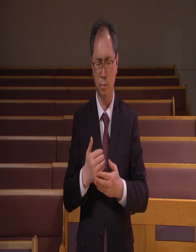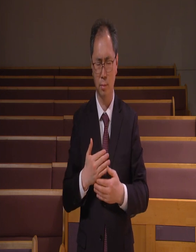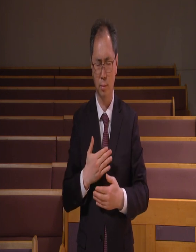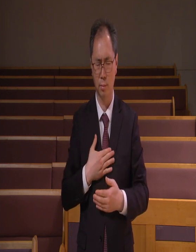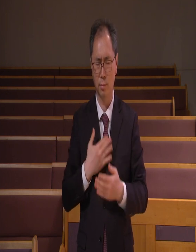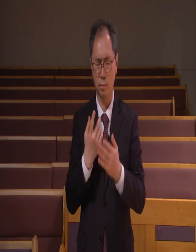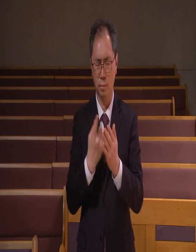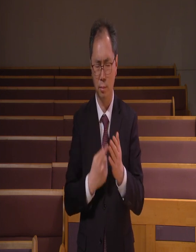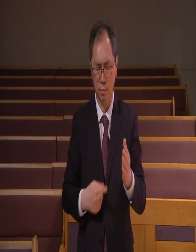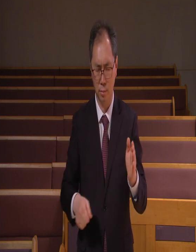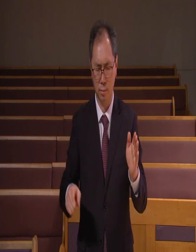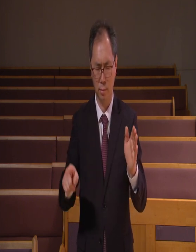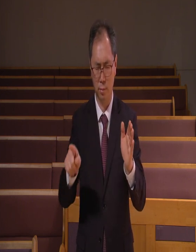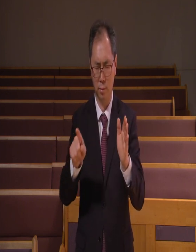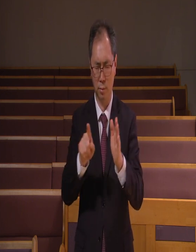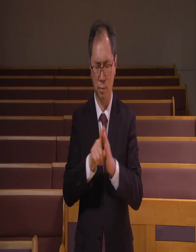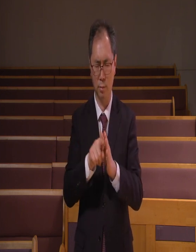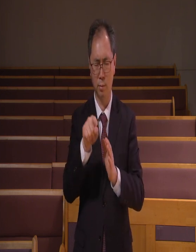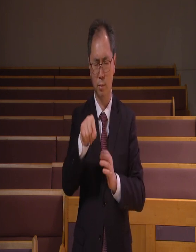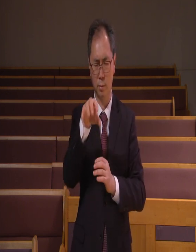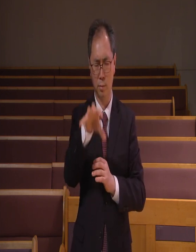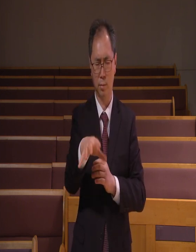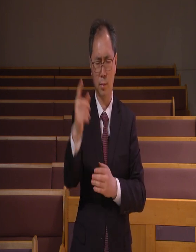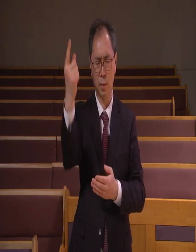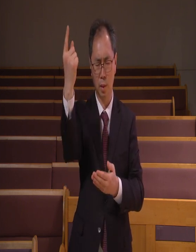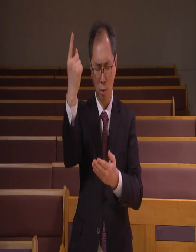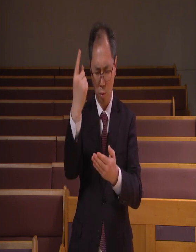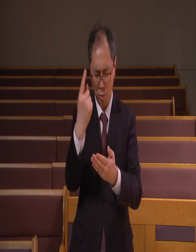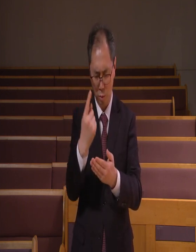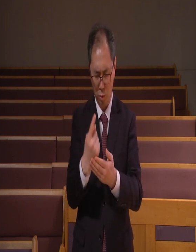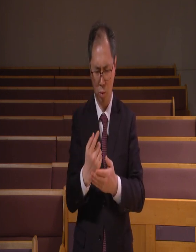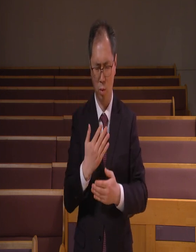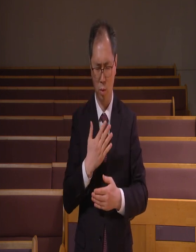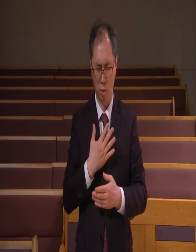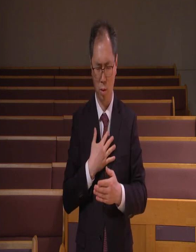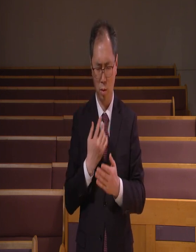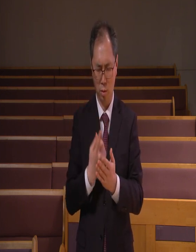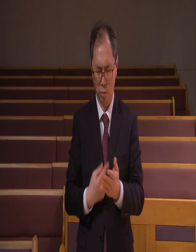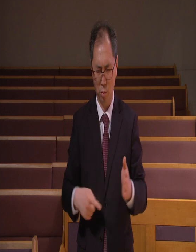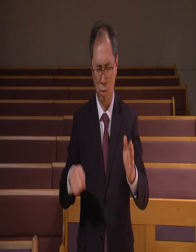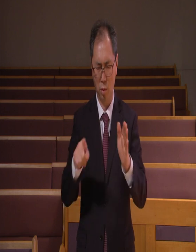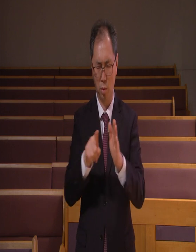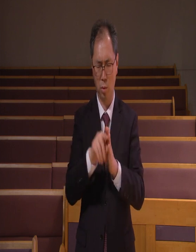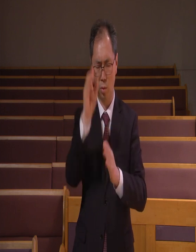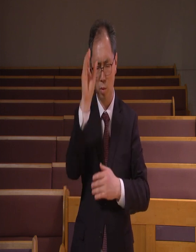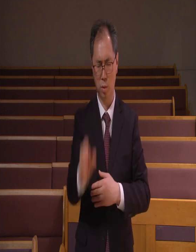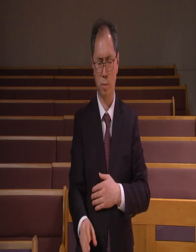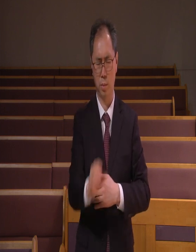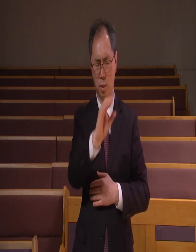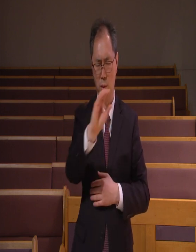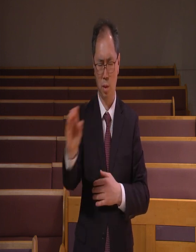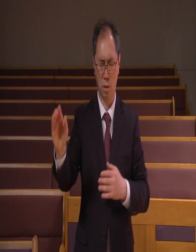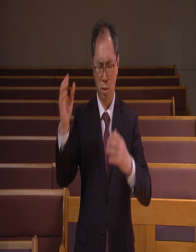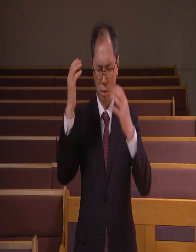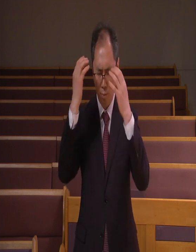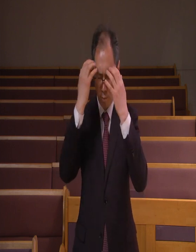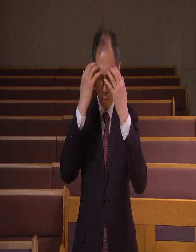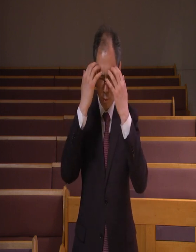나를 위해 이 땅에 오시고 나를 위해 십자가의 모진